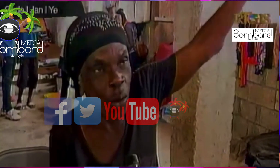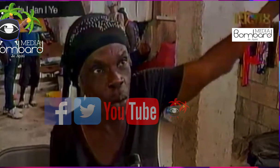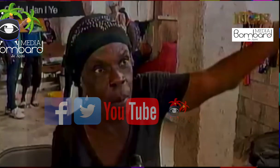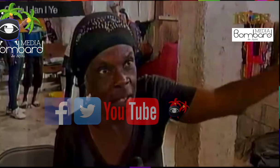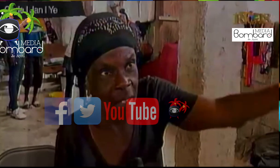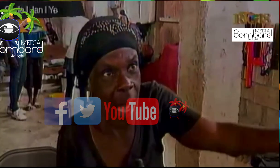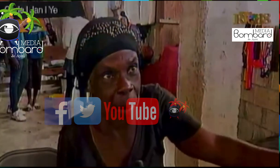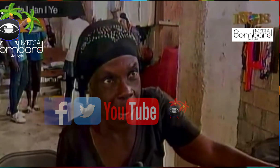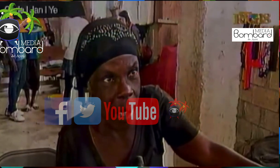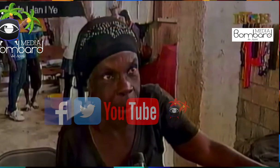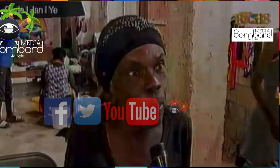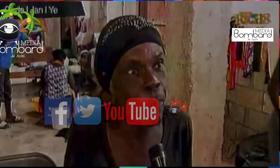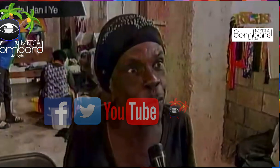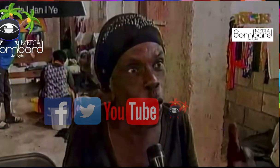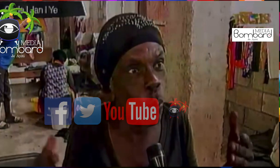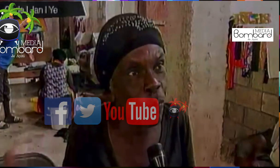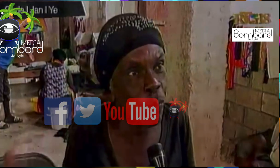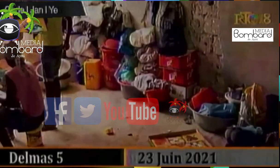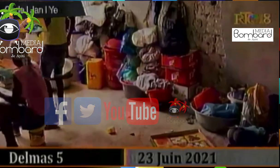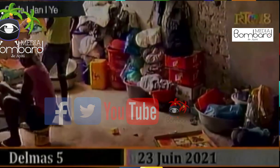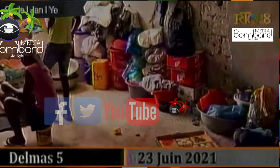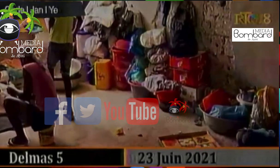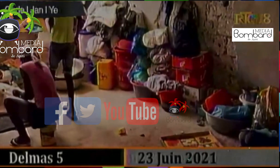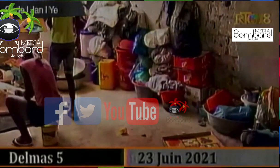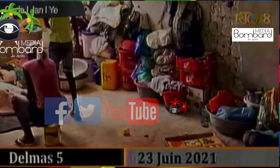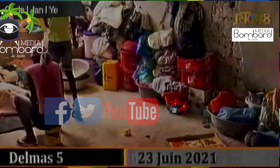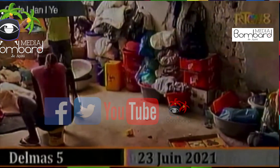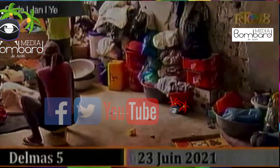yon fait commencer à moi là.